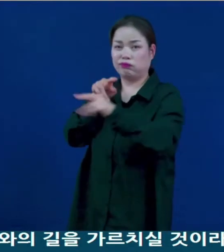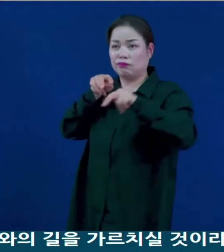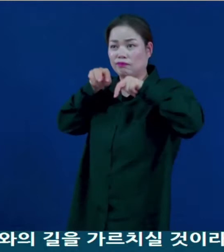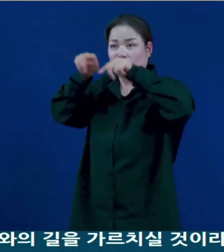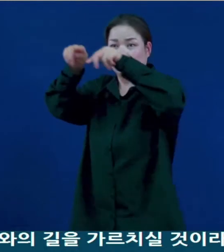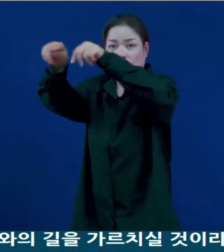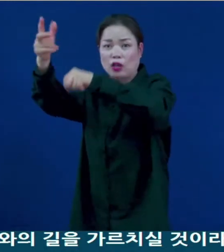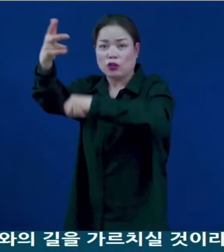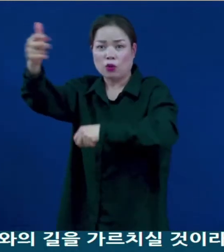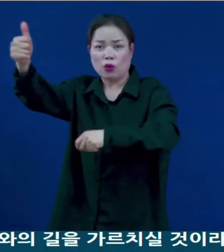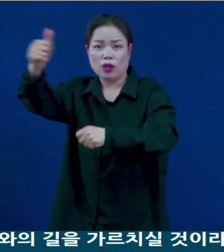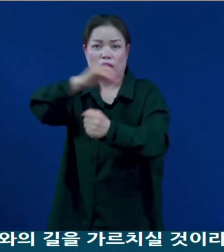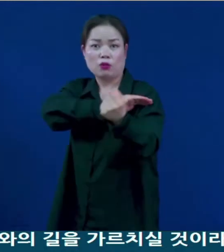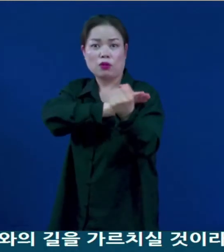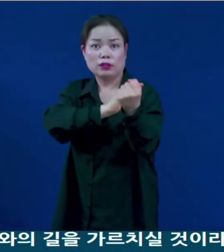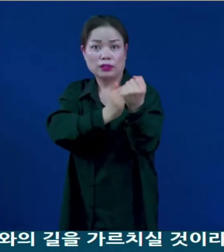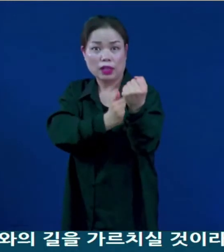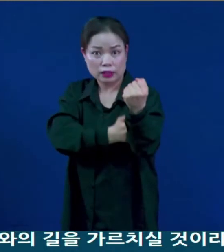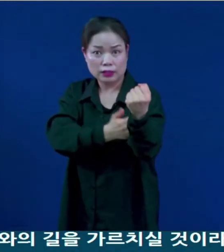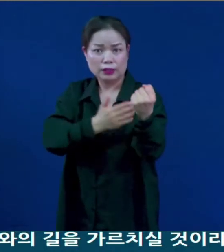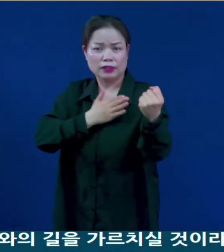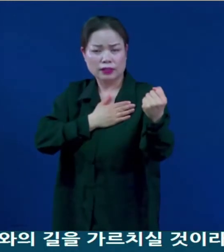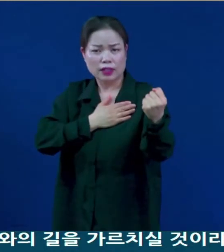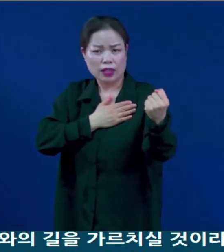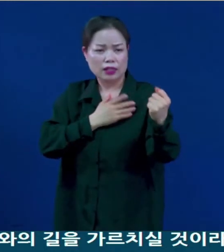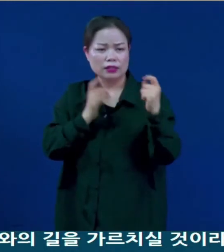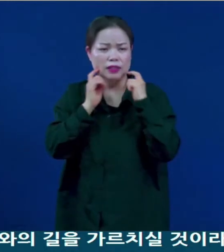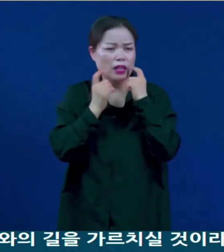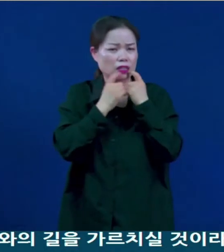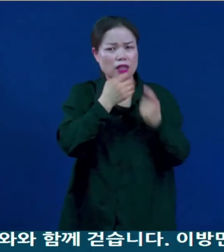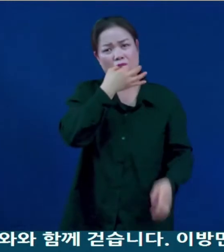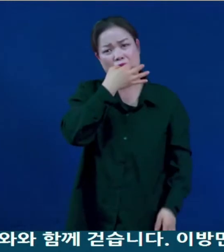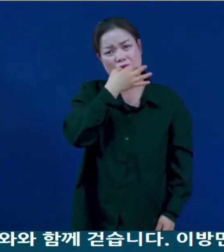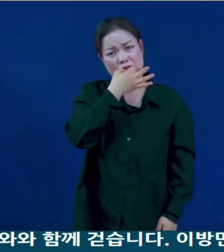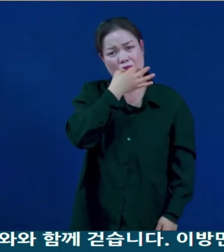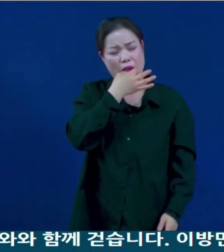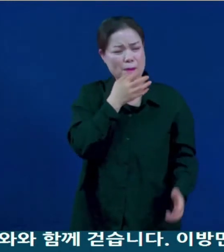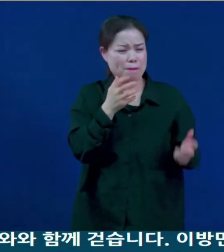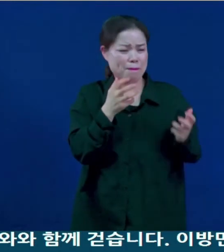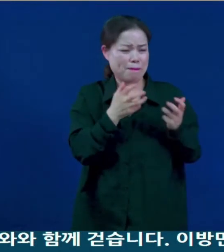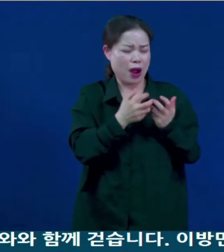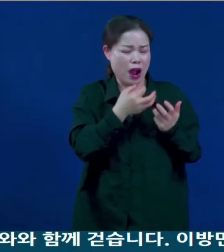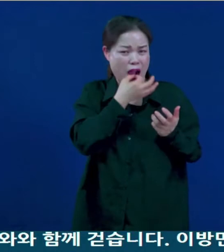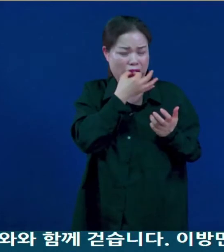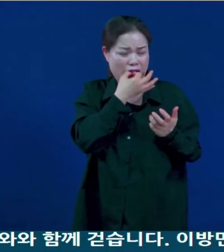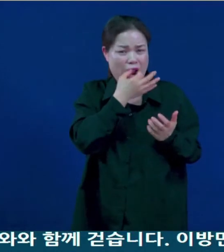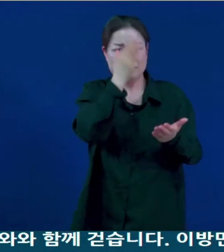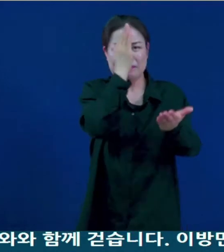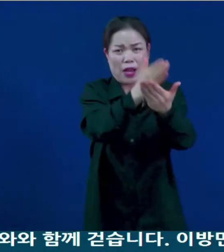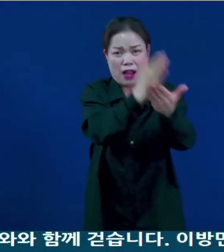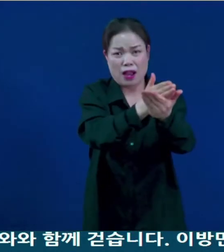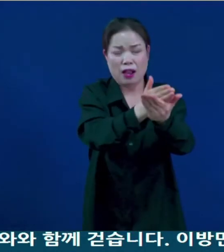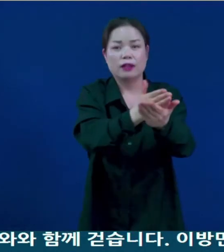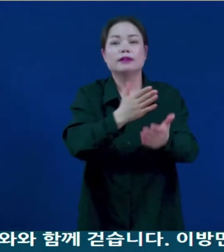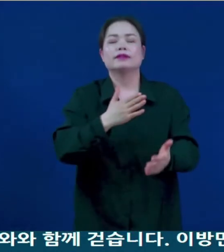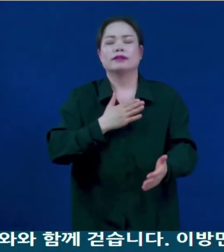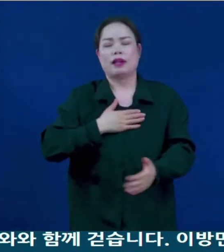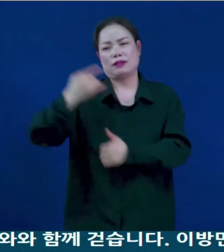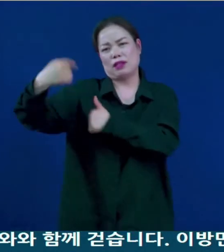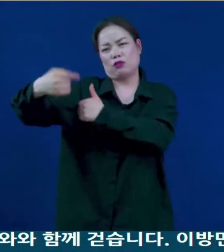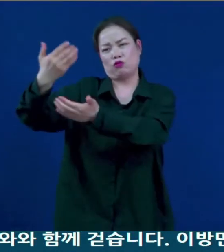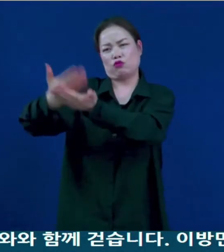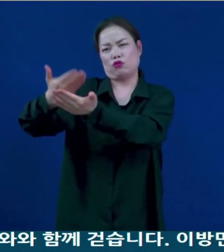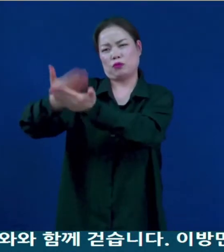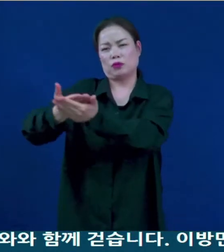여호와여, 내게 주신 권세를 내 사사로운 욕망을 채우는 데 남용하지 않도록 나를 가르쳐 주십시오.